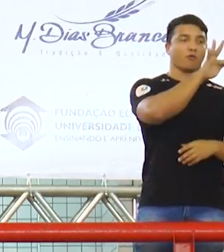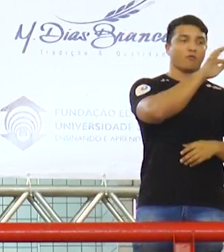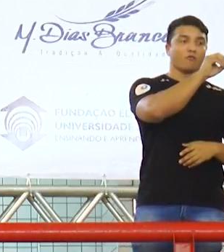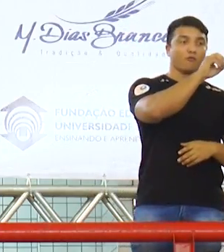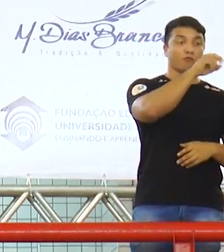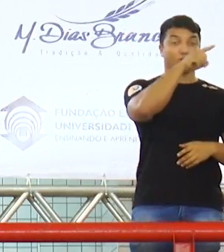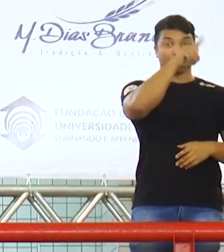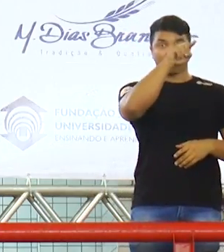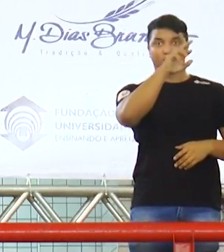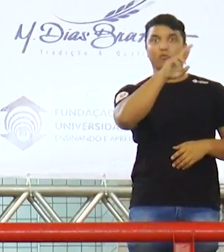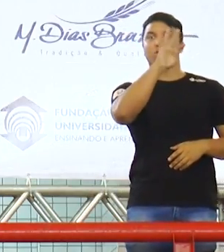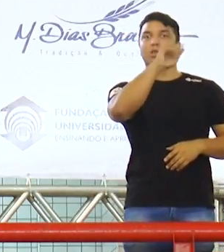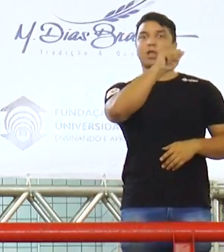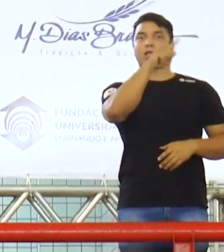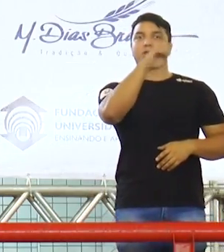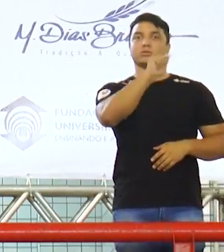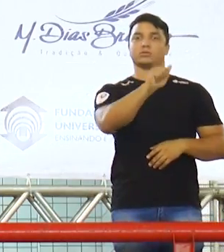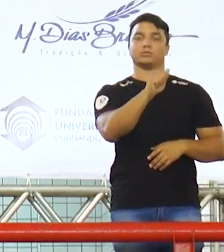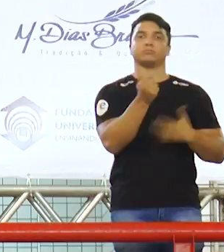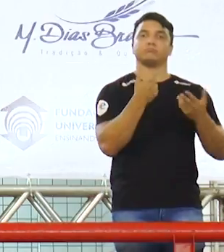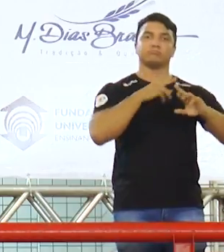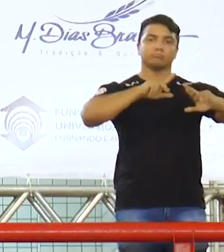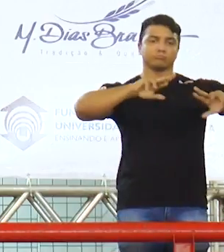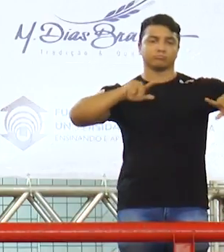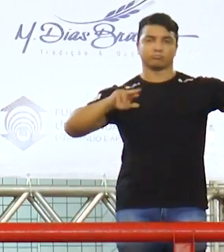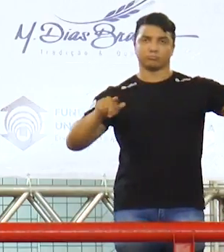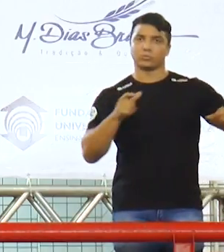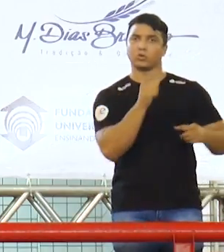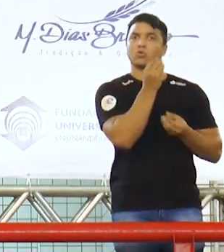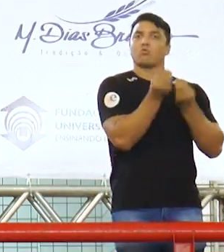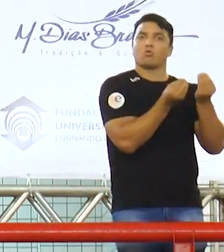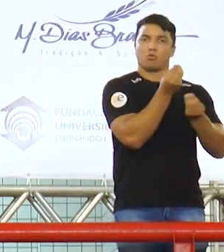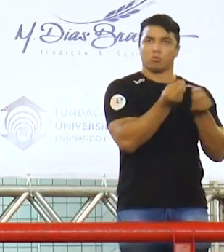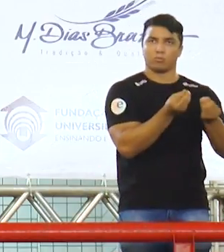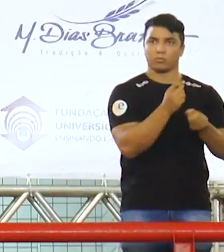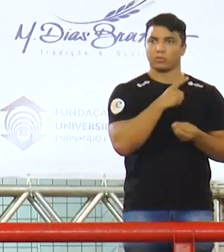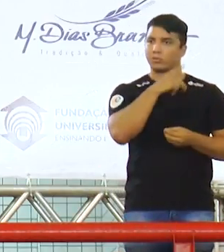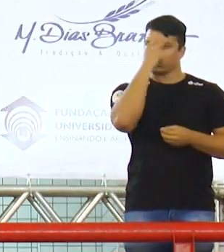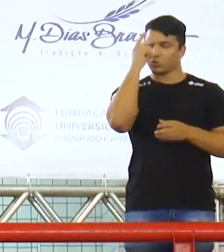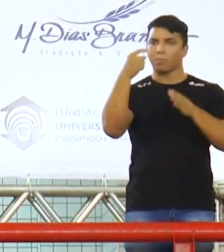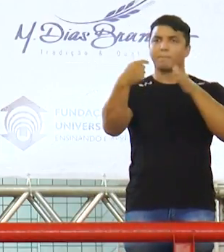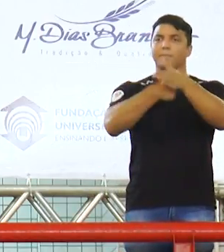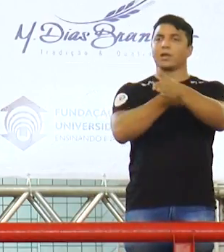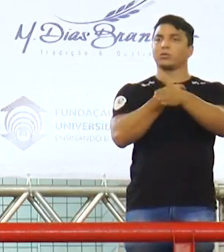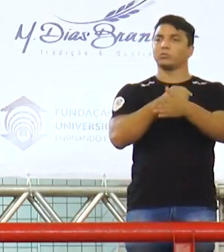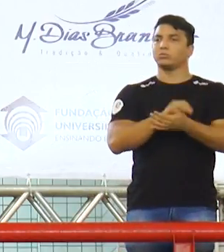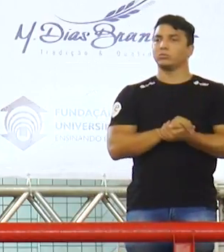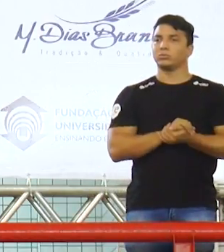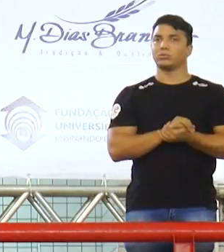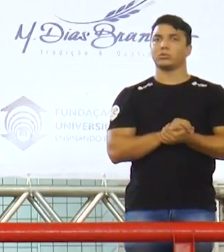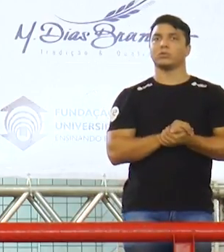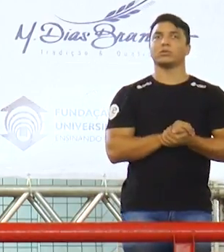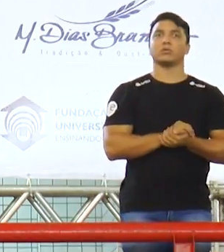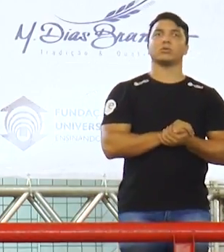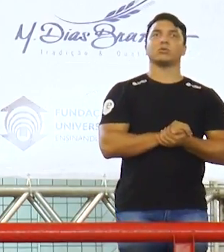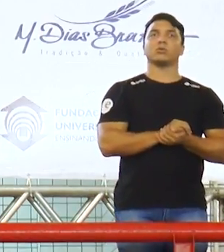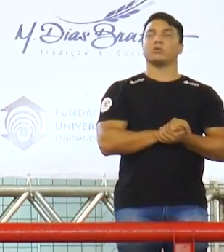Olha a variação no sotaque. Antes que alguém pergunte, tem uma pessoa bem ali perguntando no